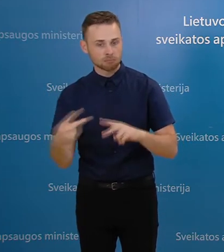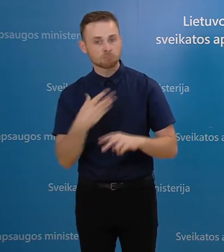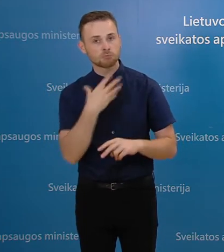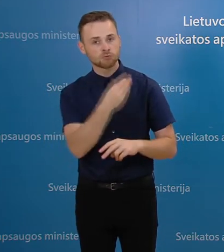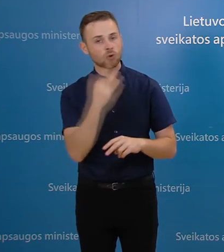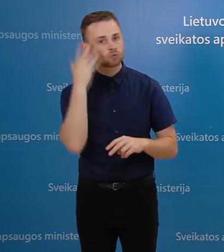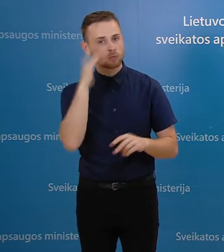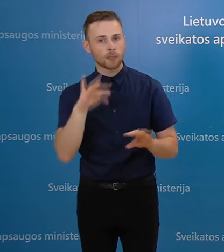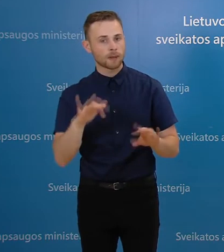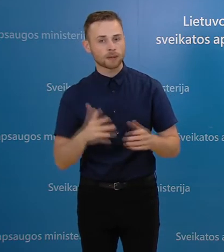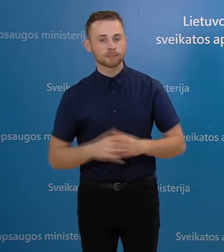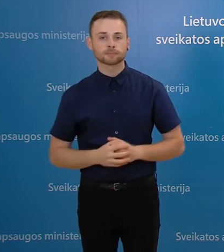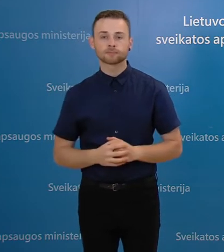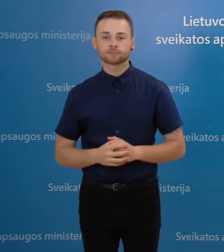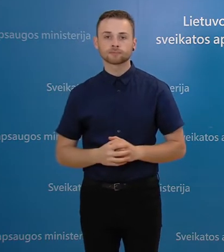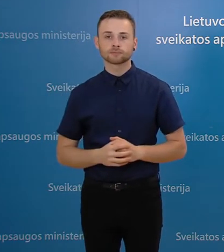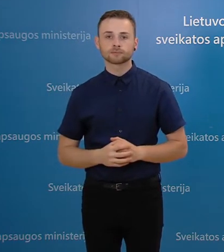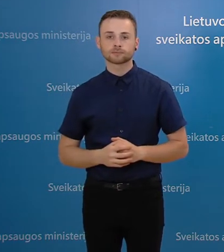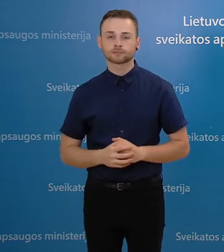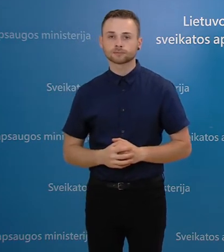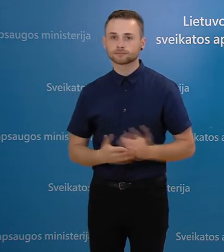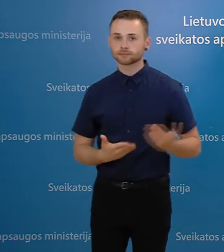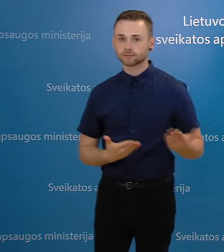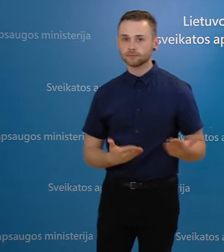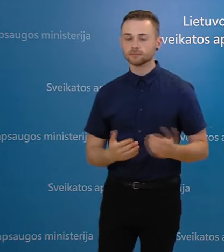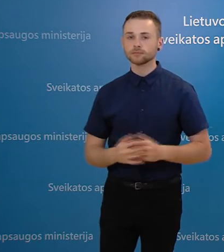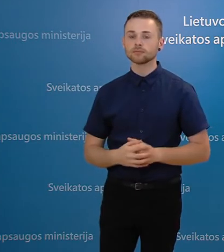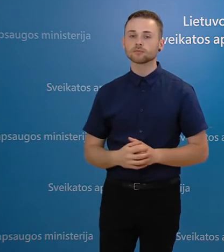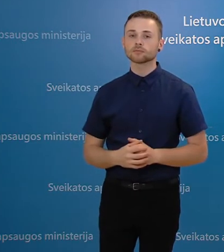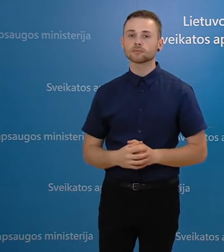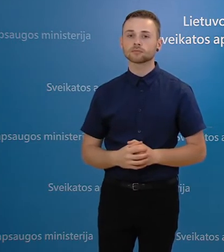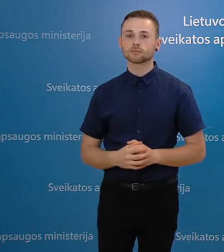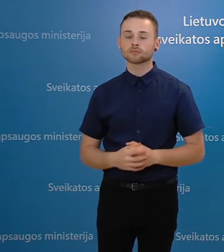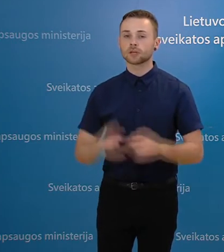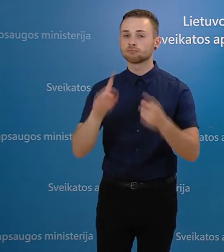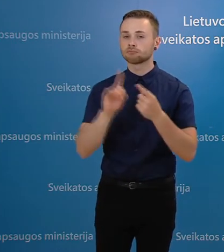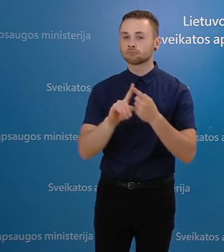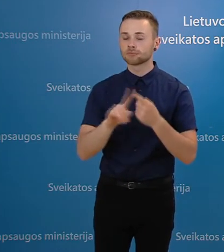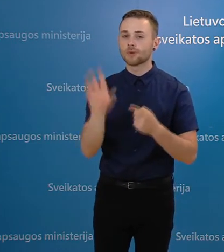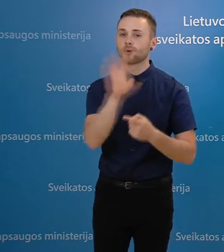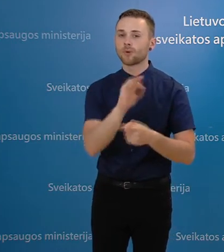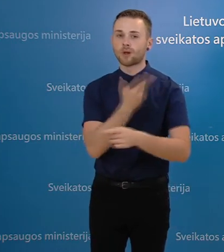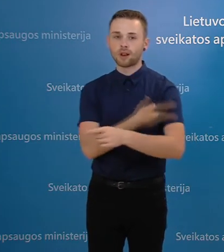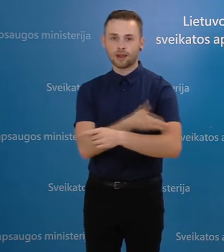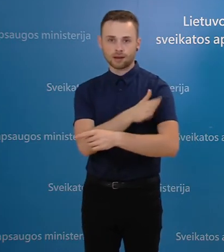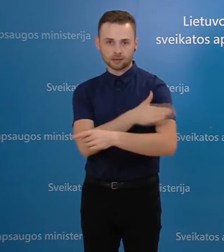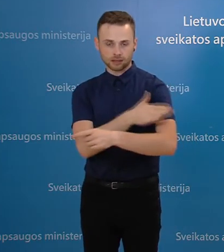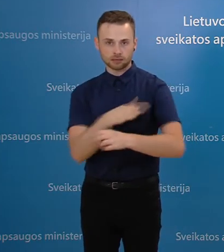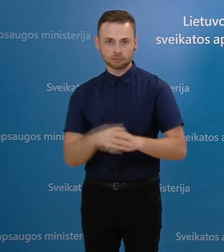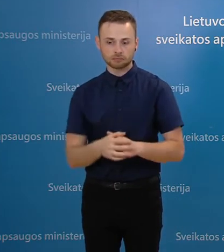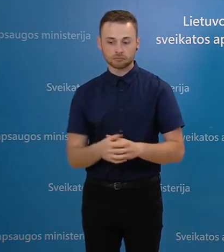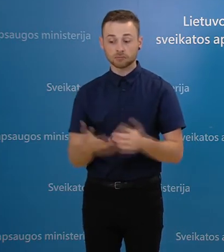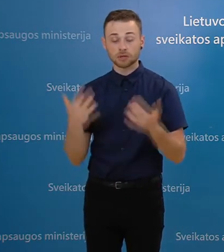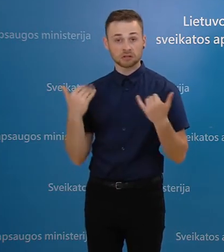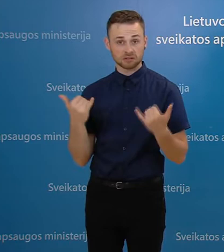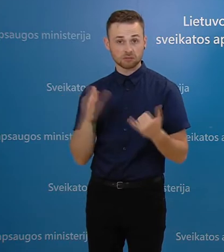ministerijos būtų pozicija dėl šito? Tai ačiū labai. Tai pirmiausia dėl Lenkijos, kiek man teko